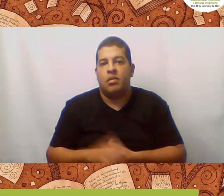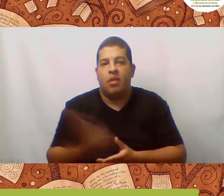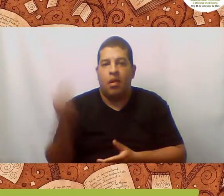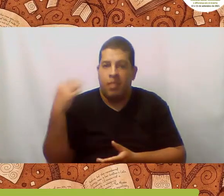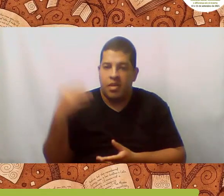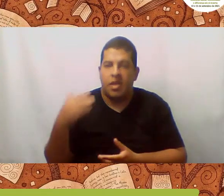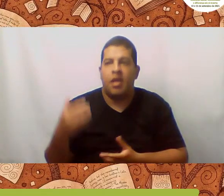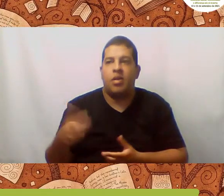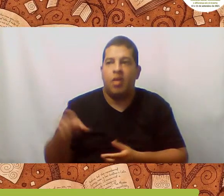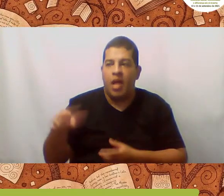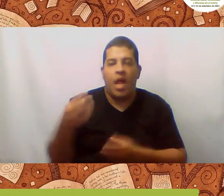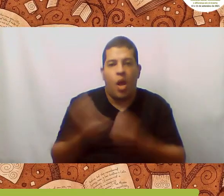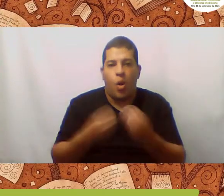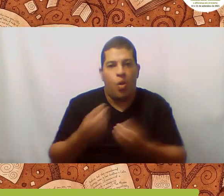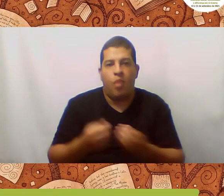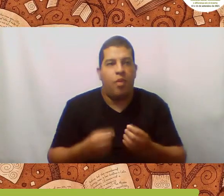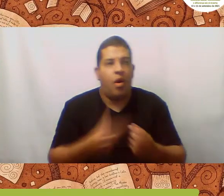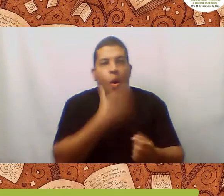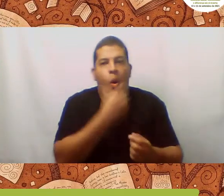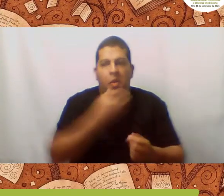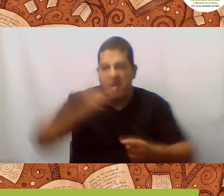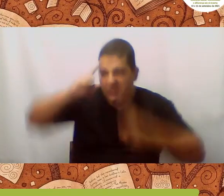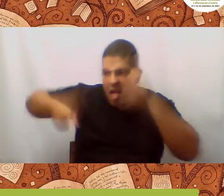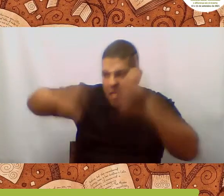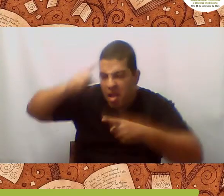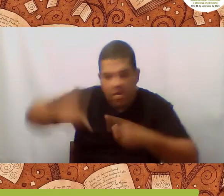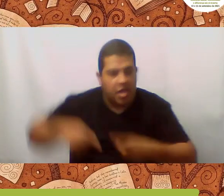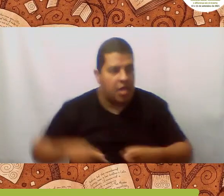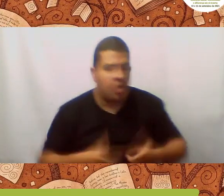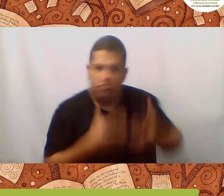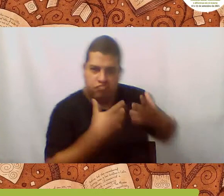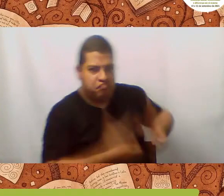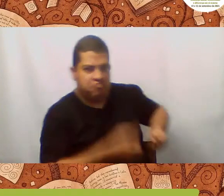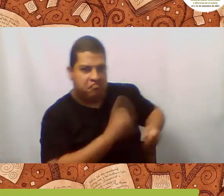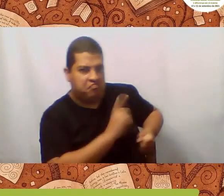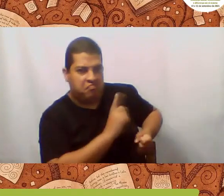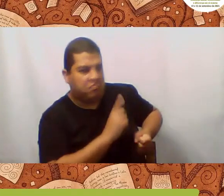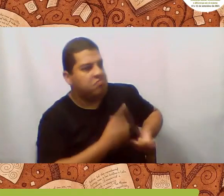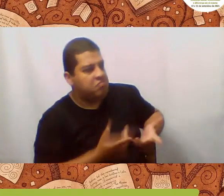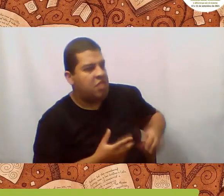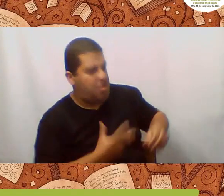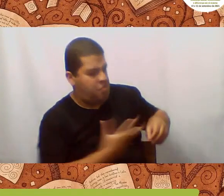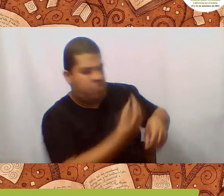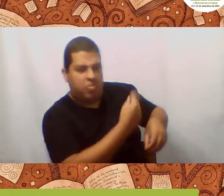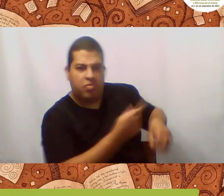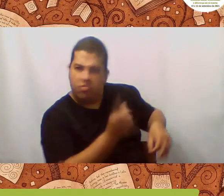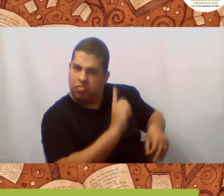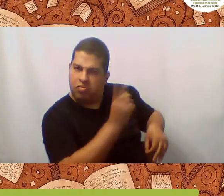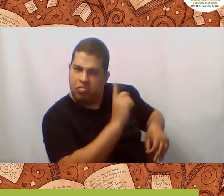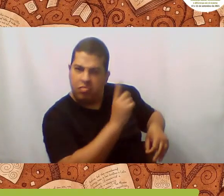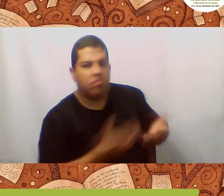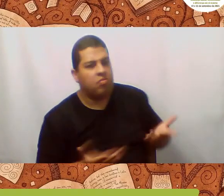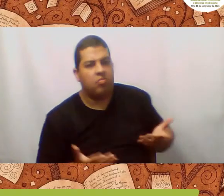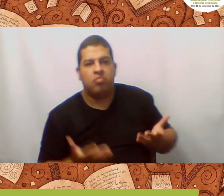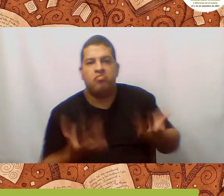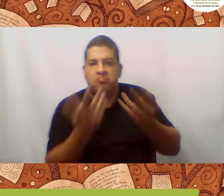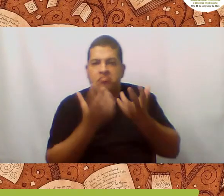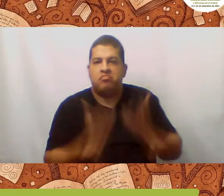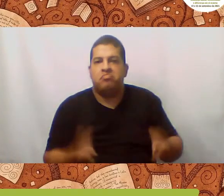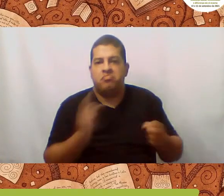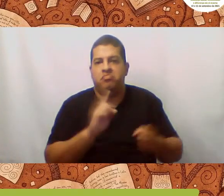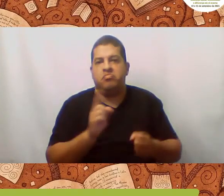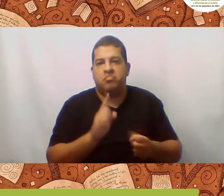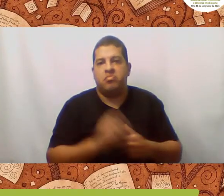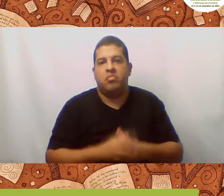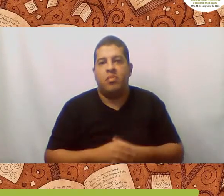masculino, né, elas seriam então cortadas os seus clitóris, né, e essa prática continuou